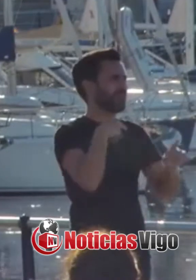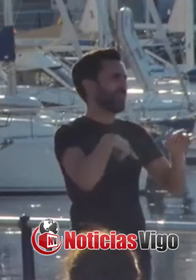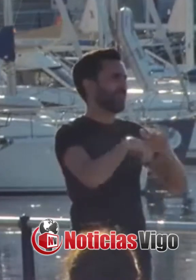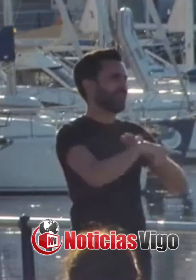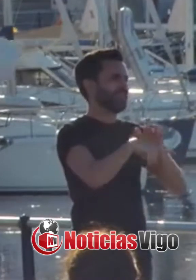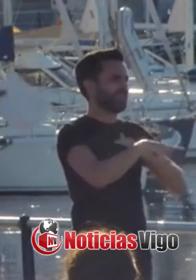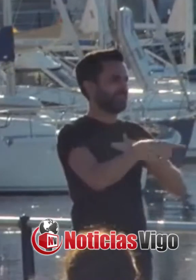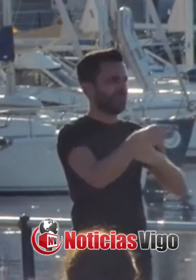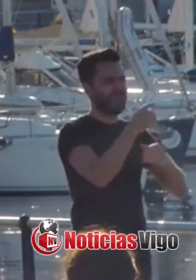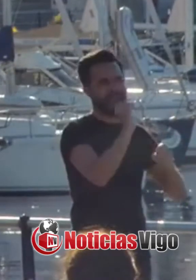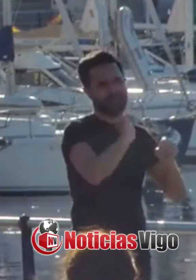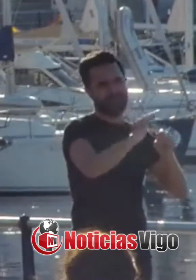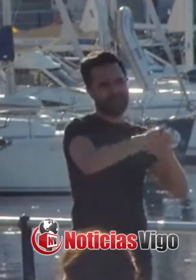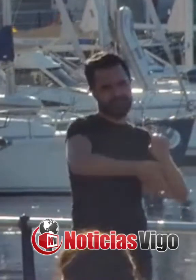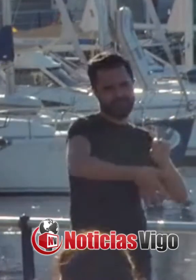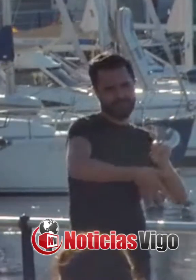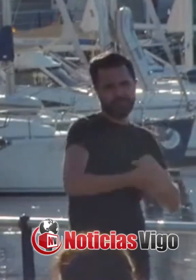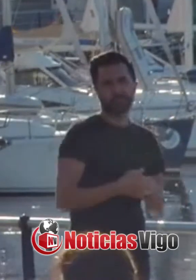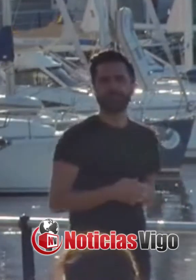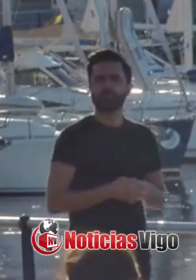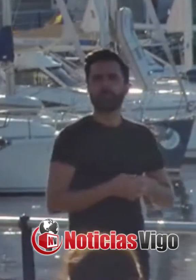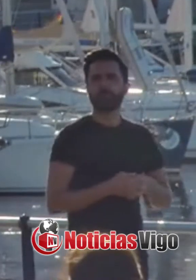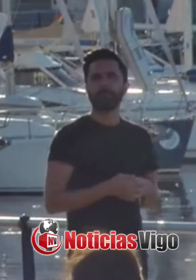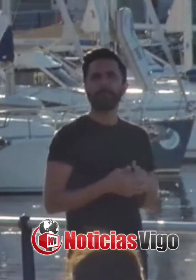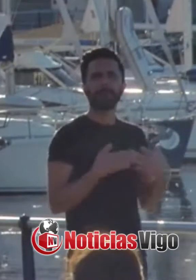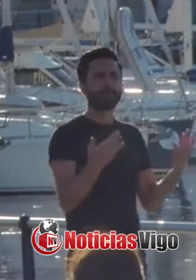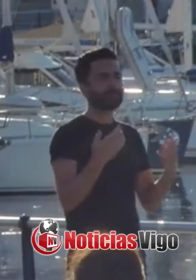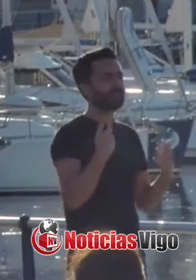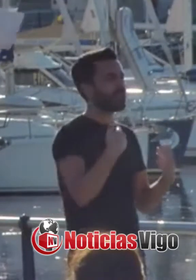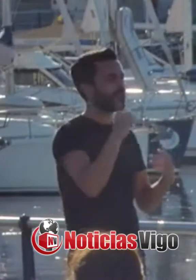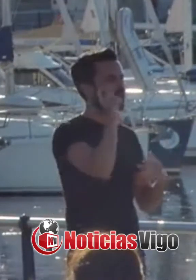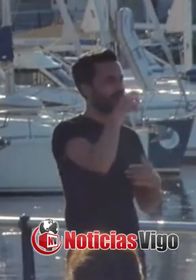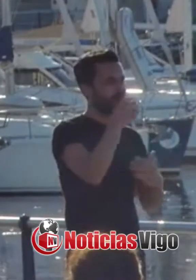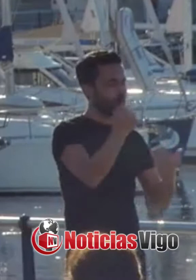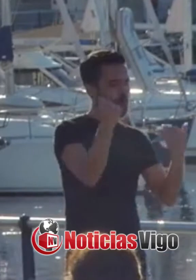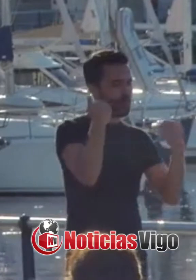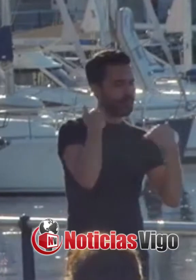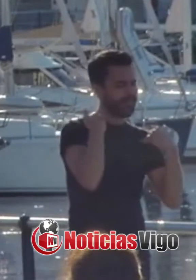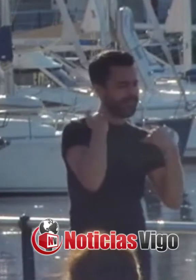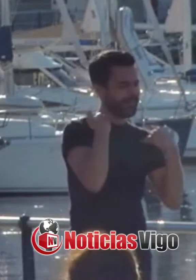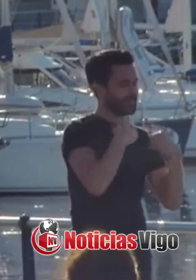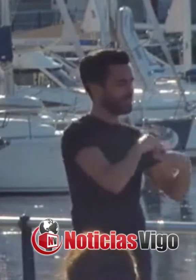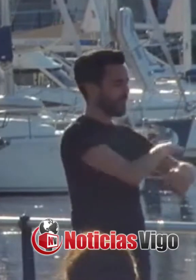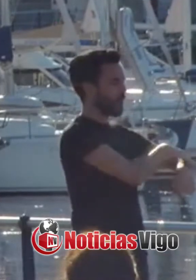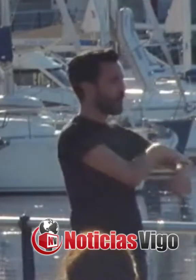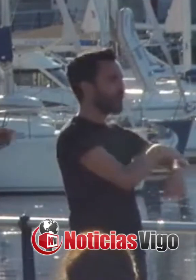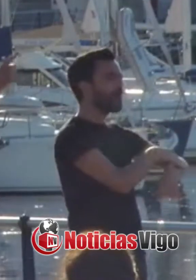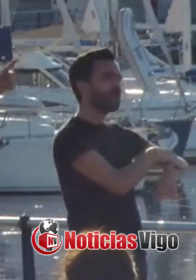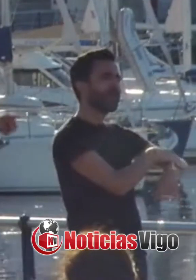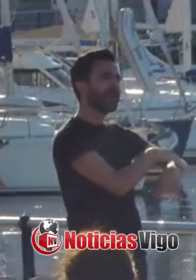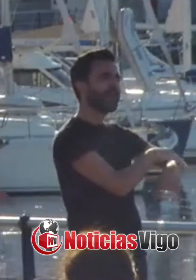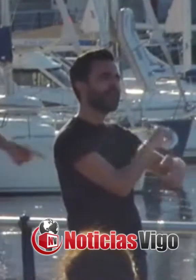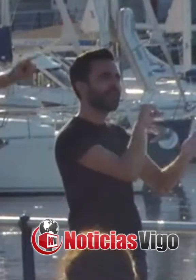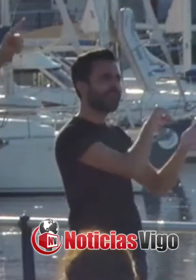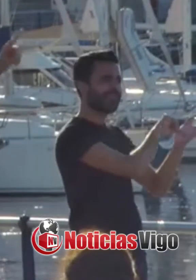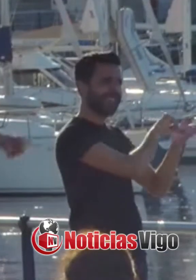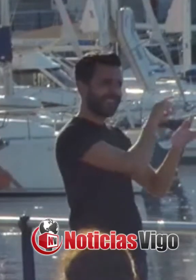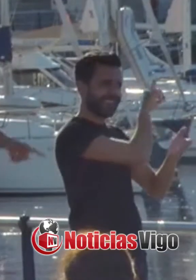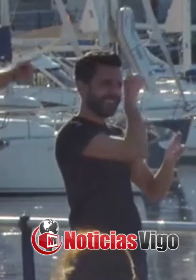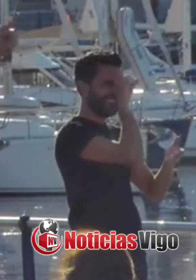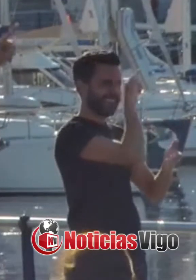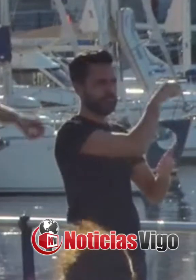crise. Feijóo, cando as competencias as tiña o Goberno Central,